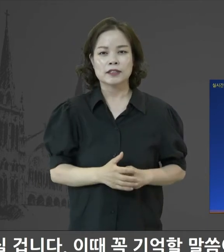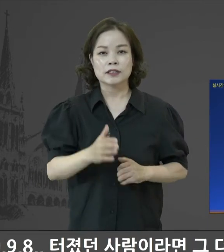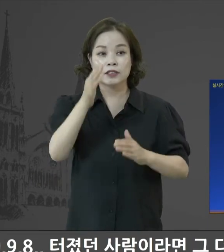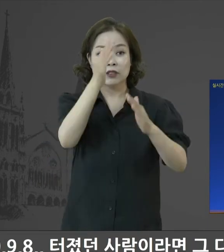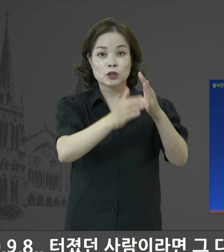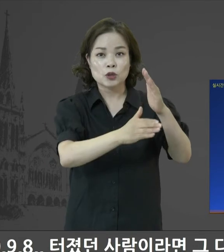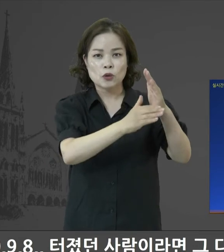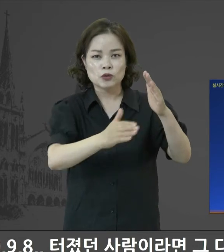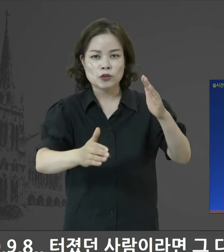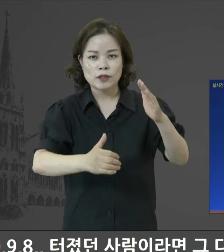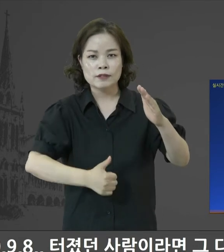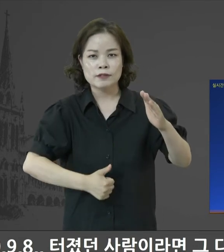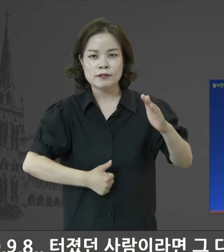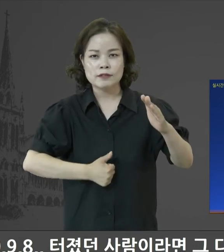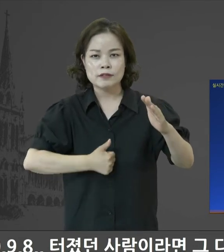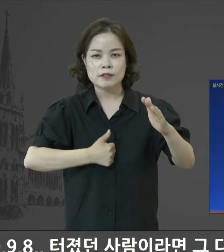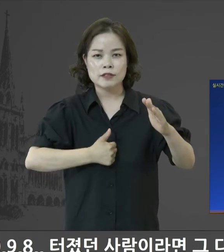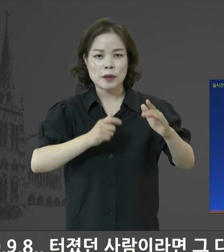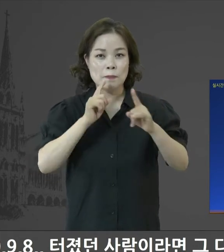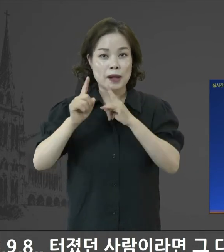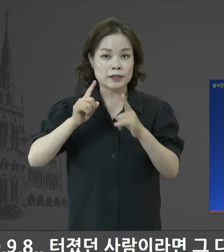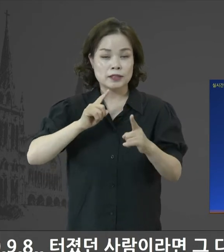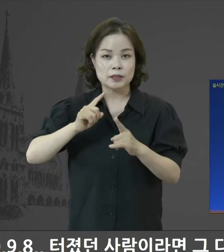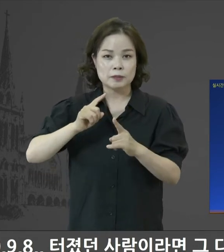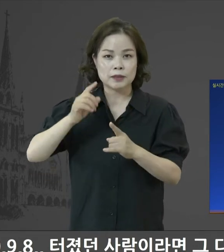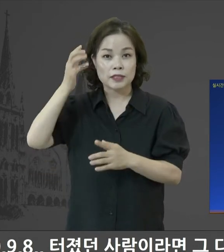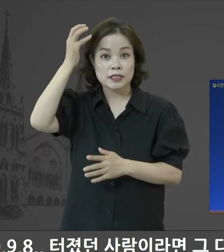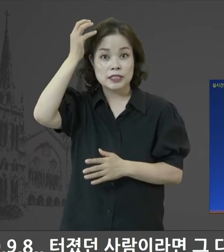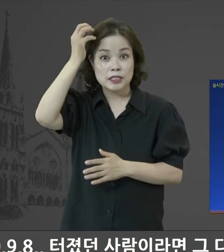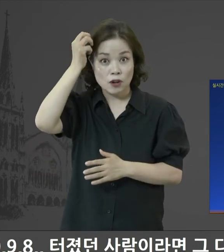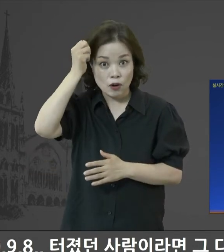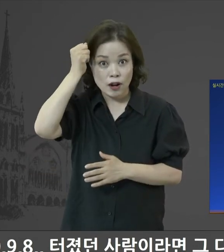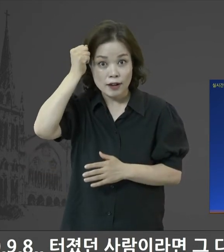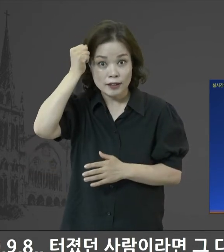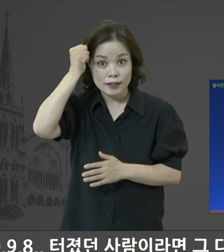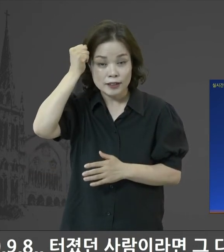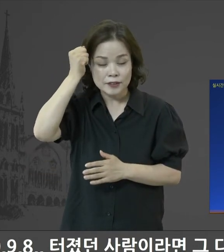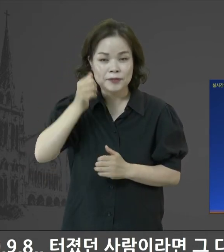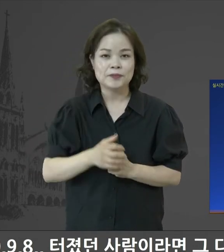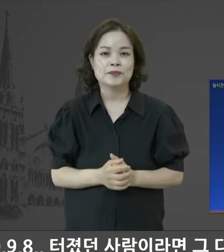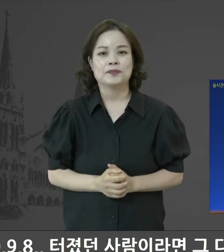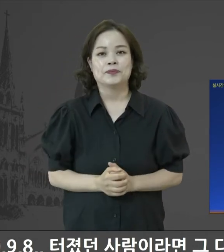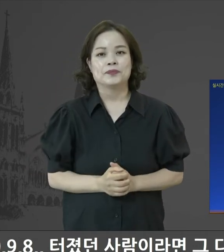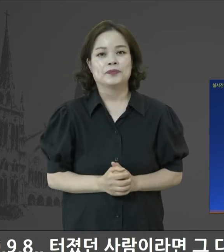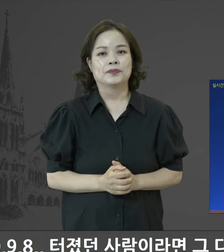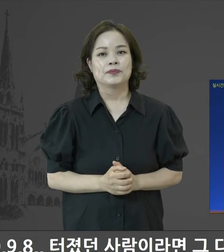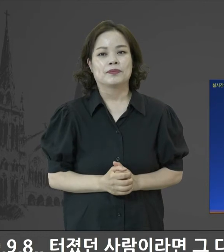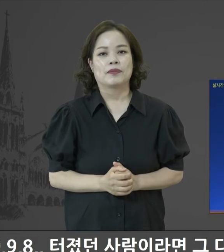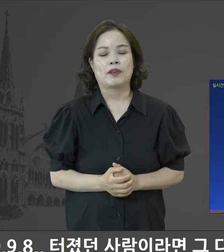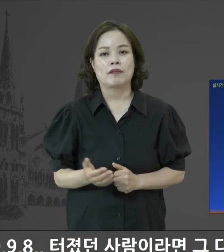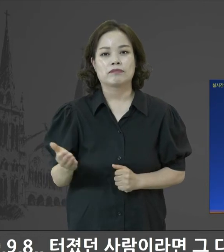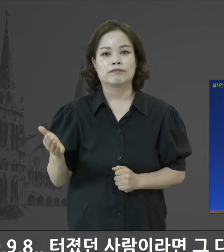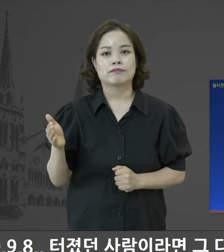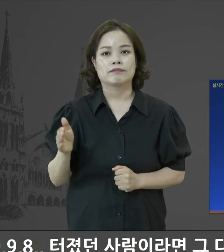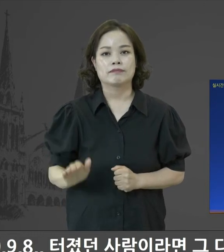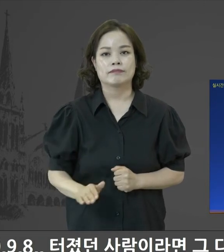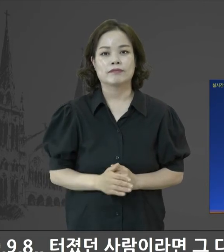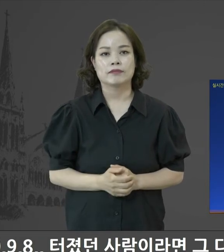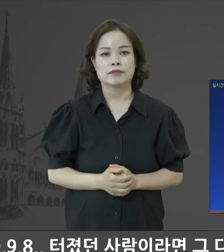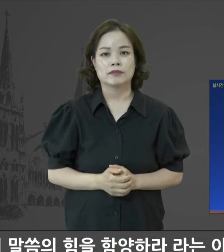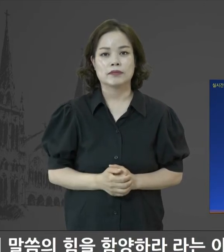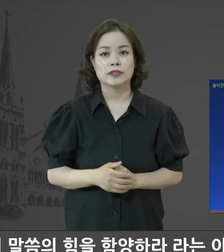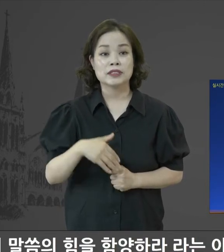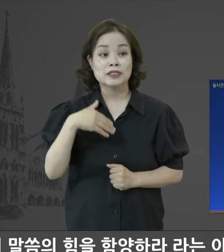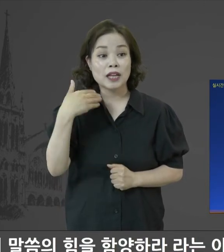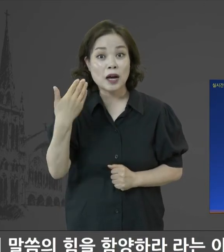성도의 이 그 말씀의 힘을 함양하라, 그런 이야기죠. 그런데 그